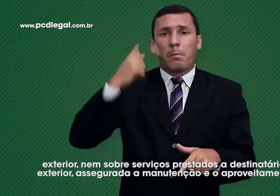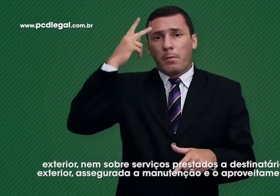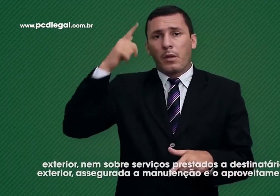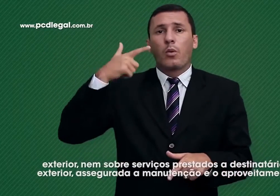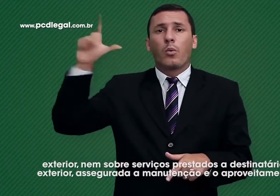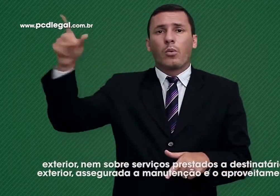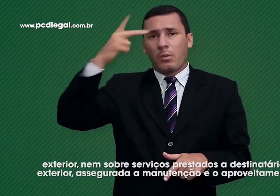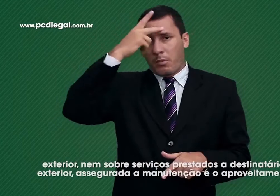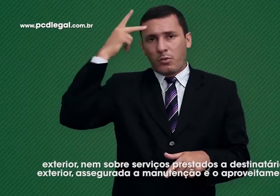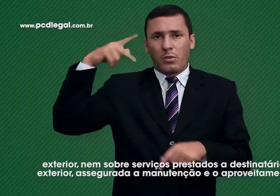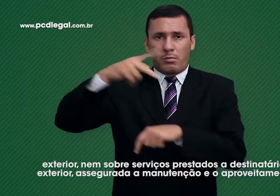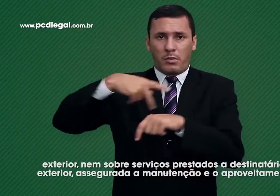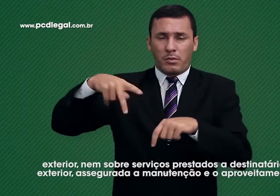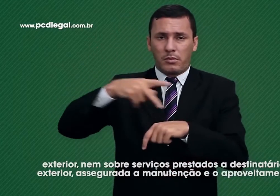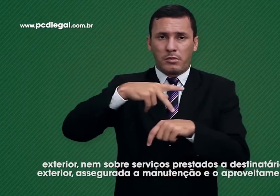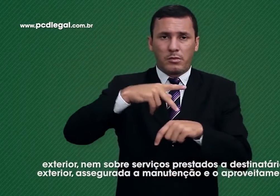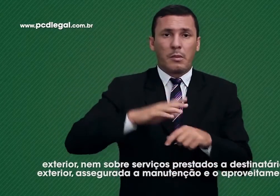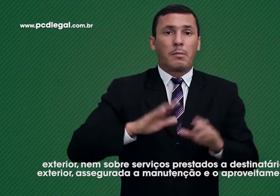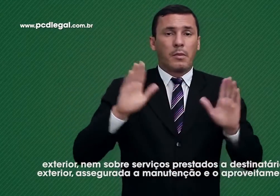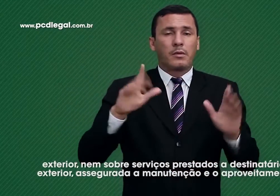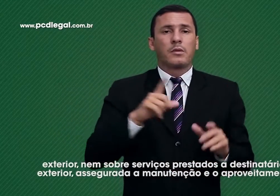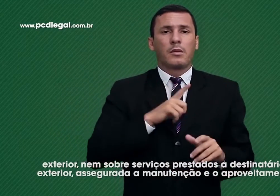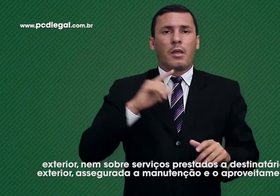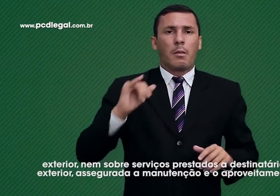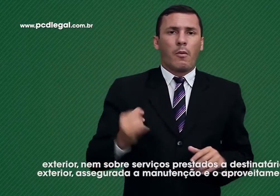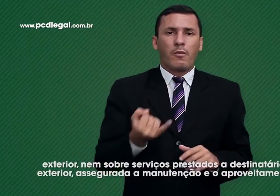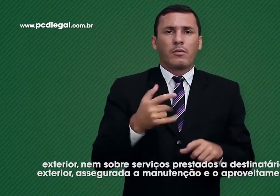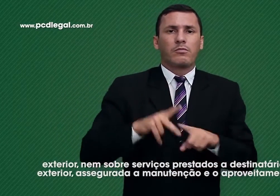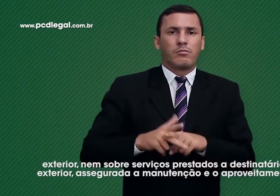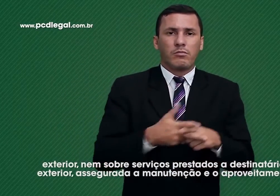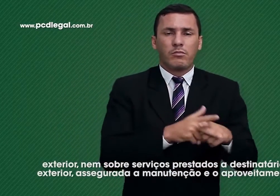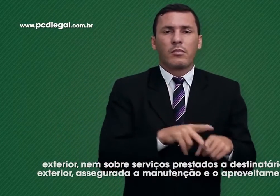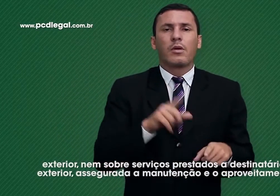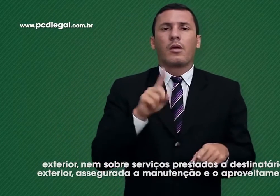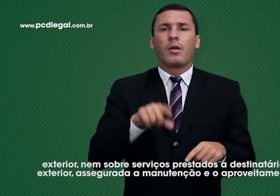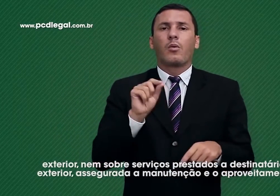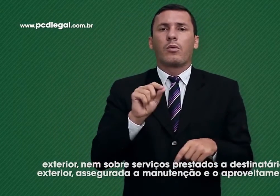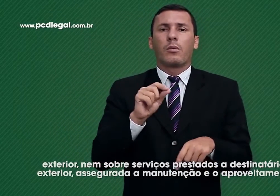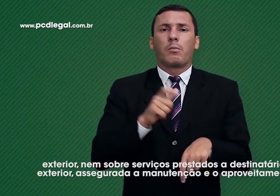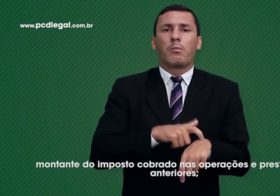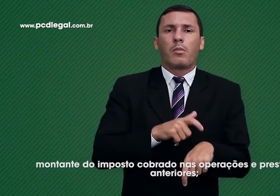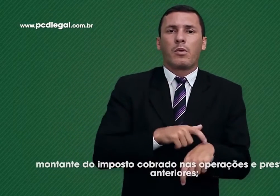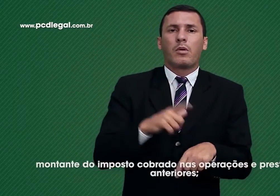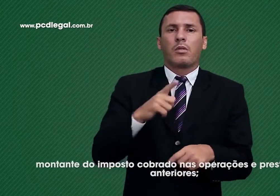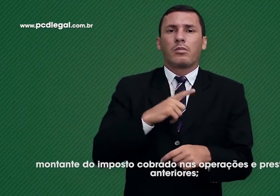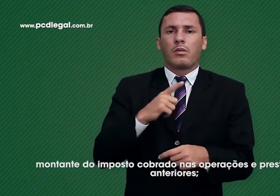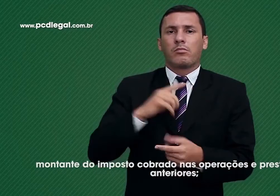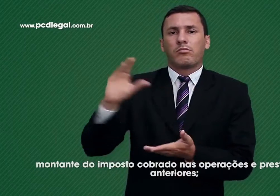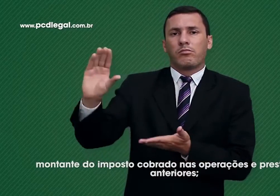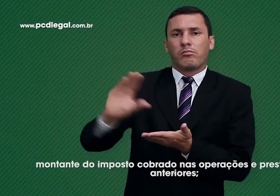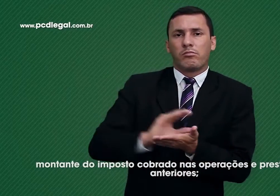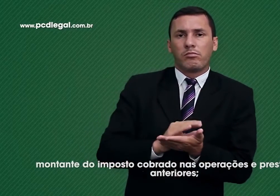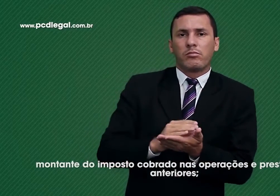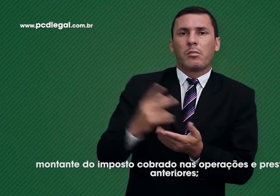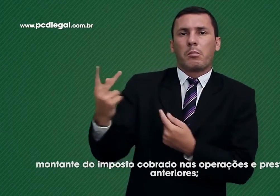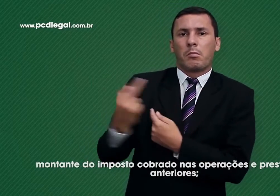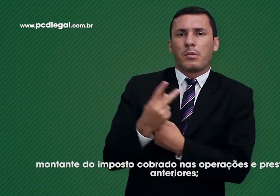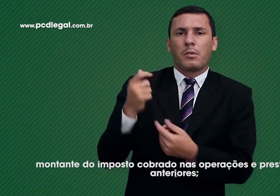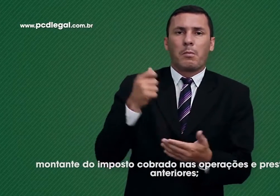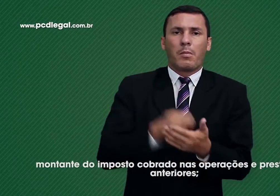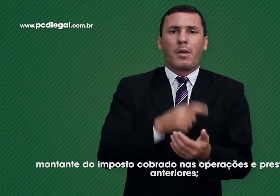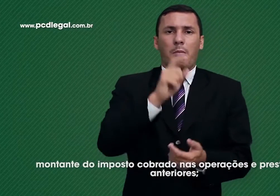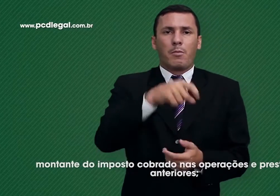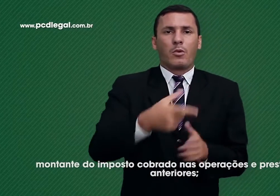a destinatários no exterior, assegurada a manutenção e o aproveitamento do montante do imposto cobrado